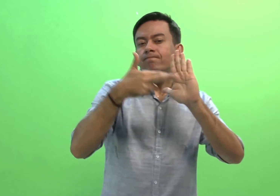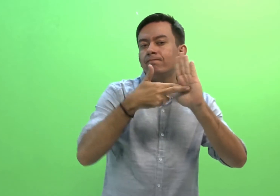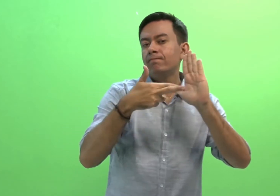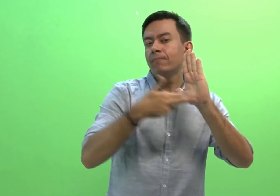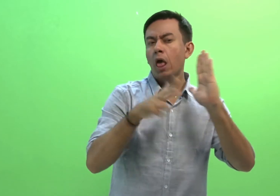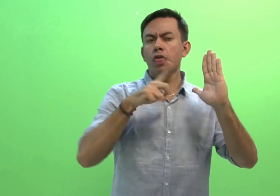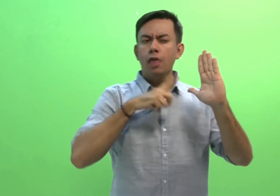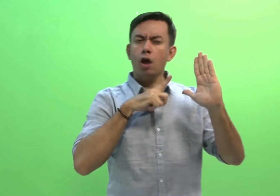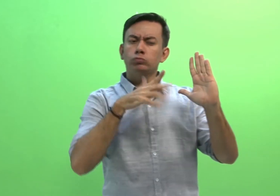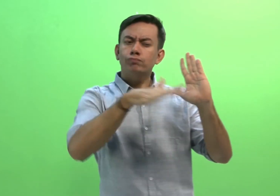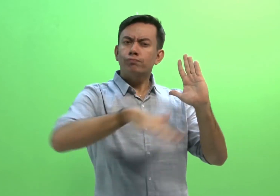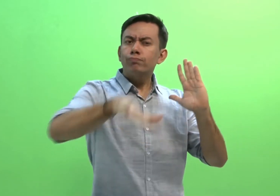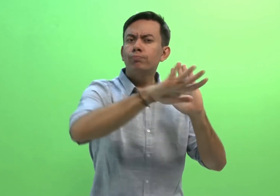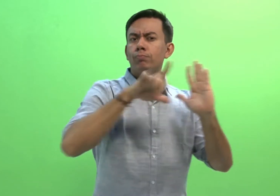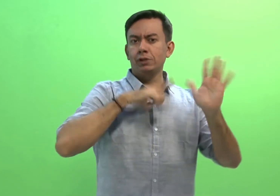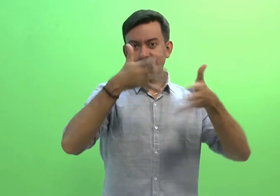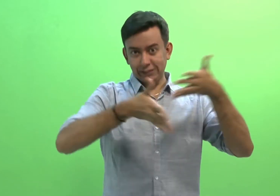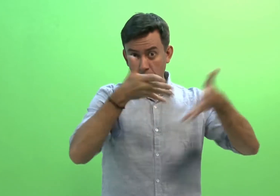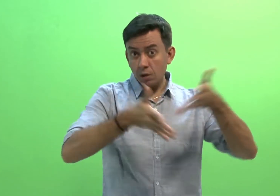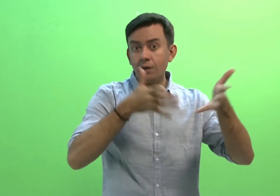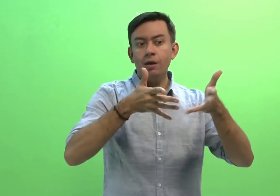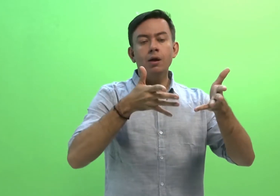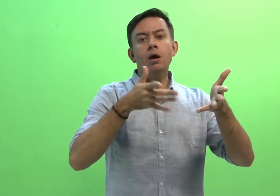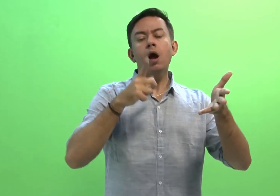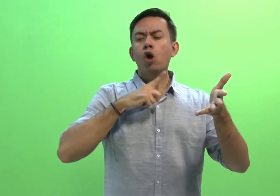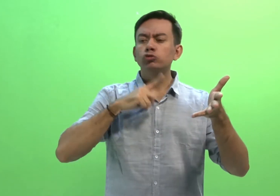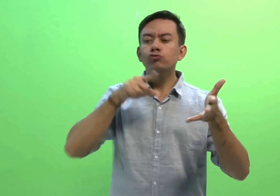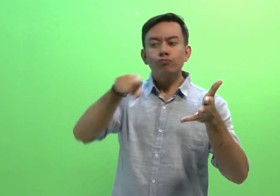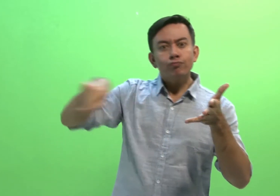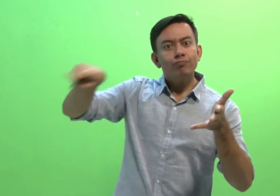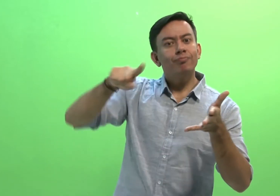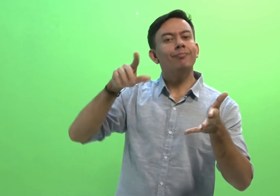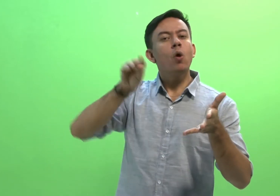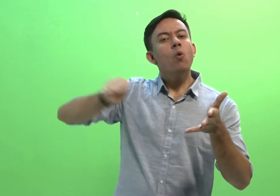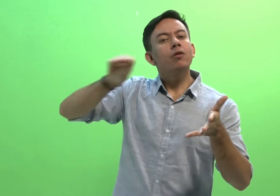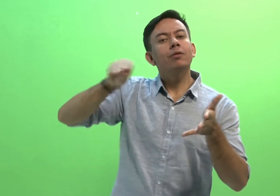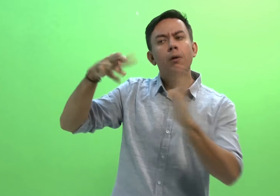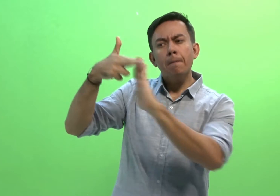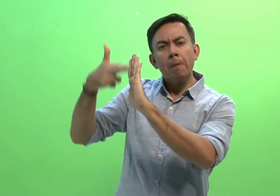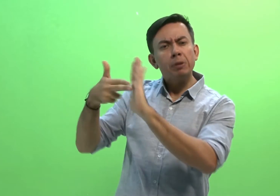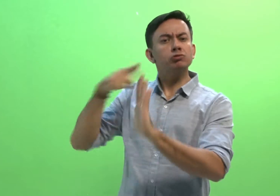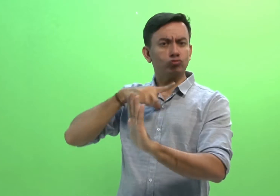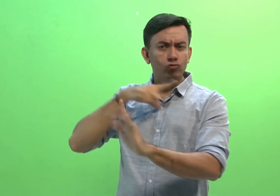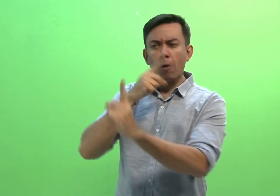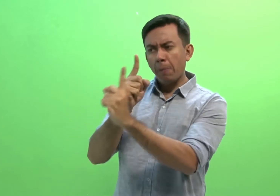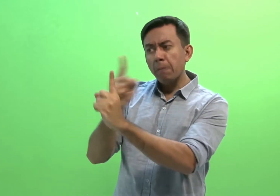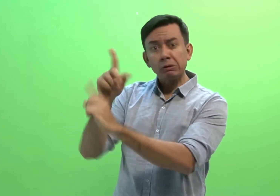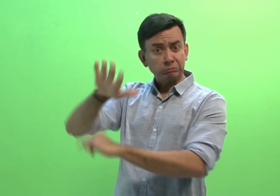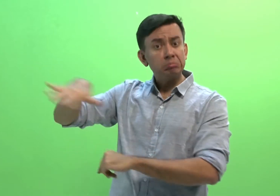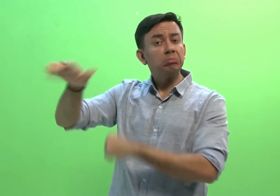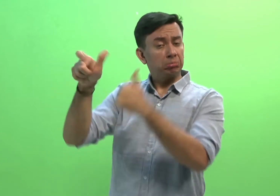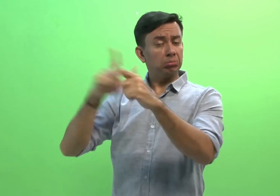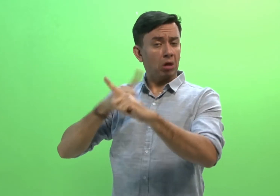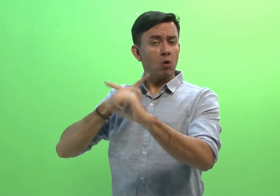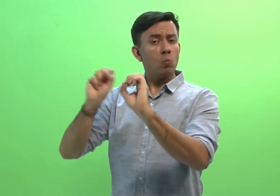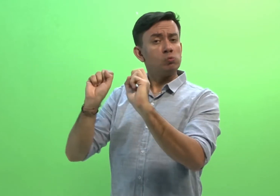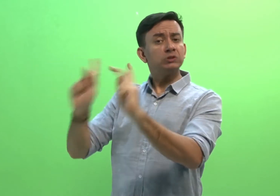Tais propriedades são semelhantes às regras que existem na língua de sinais. Assim como na língua